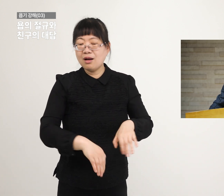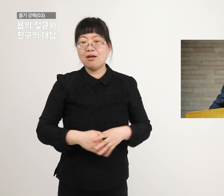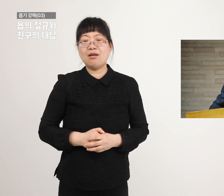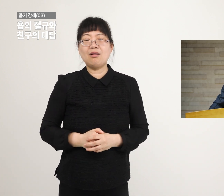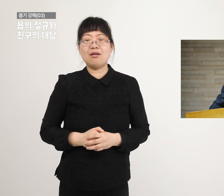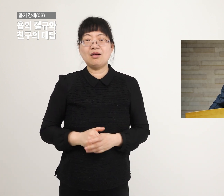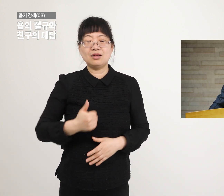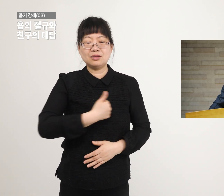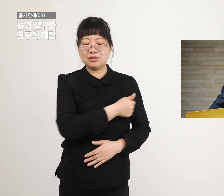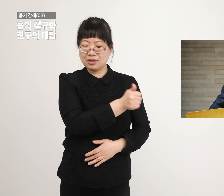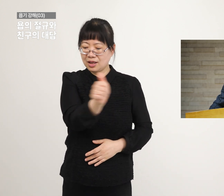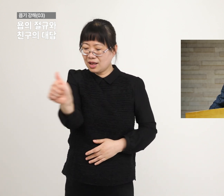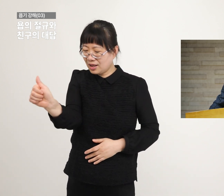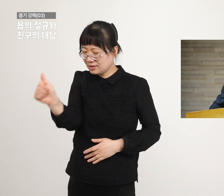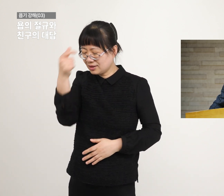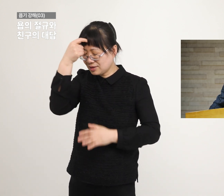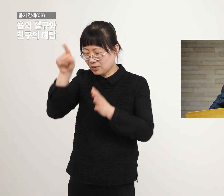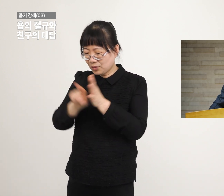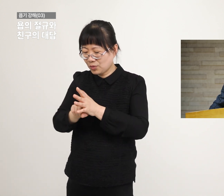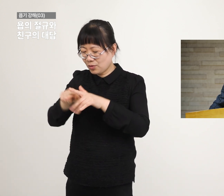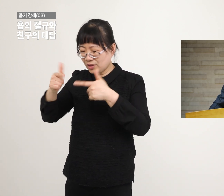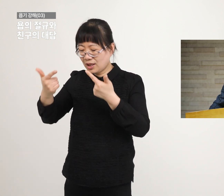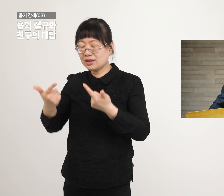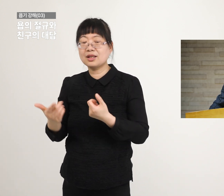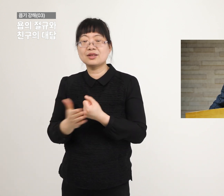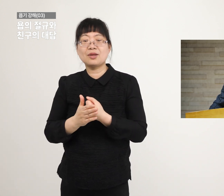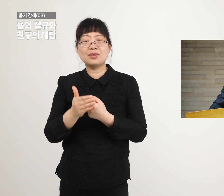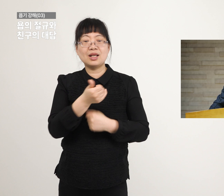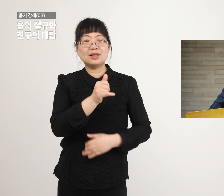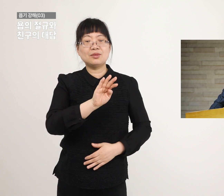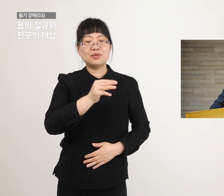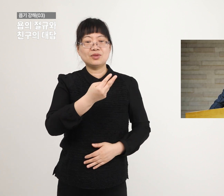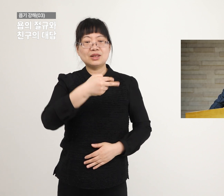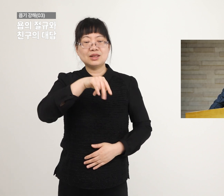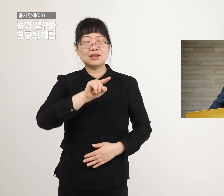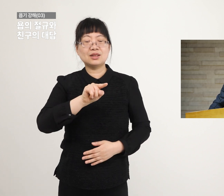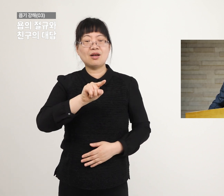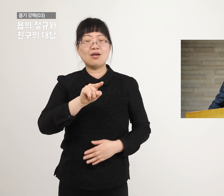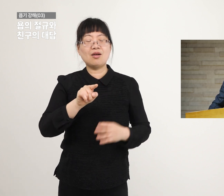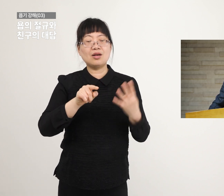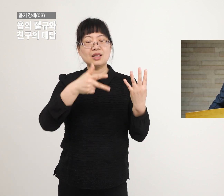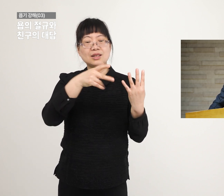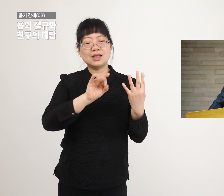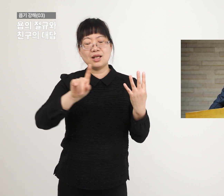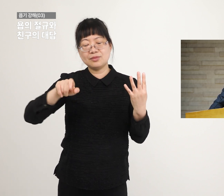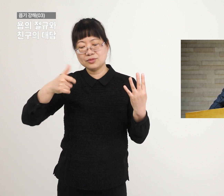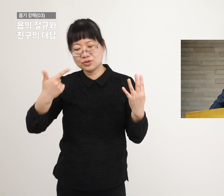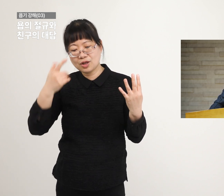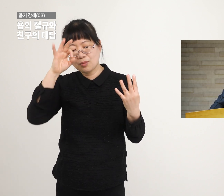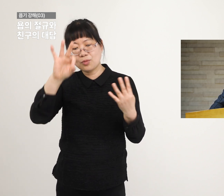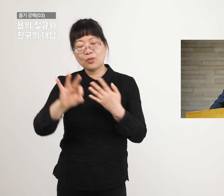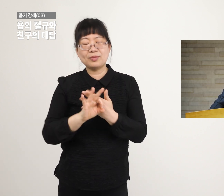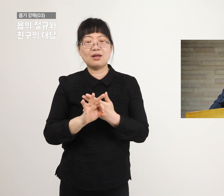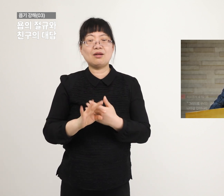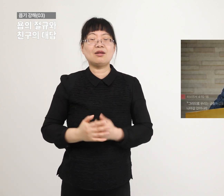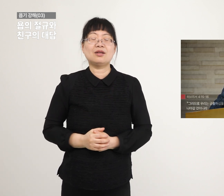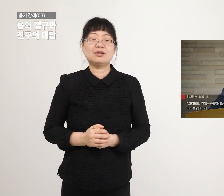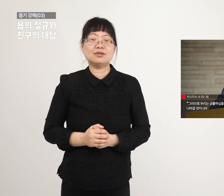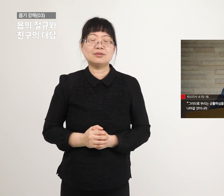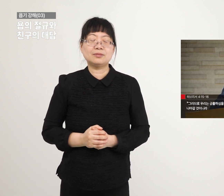돌아앉는 기독교가 아닙니다. 그래서 히브리서 4장 우리 16절을 보시면 이렇게 되어